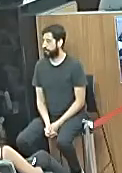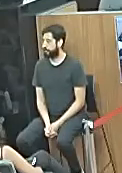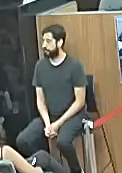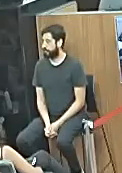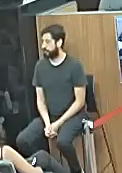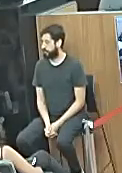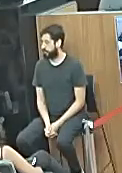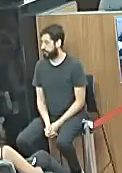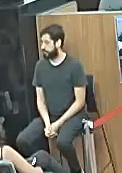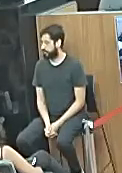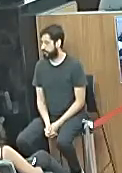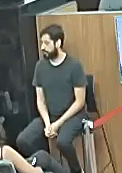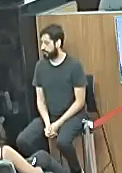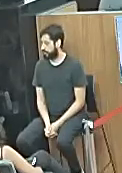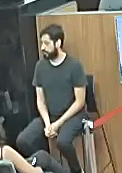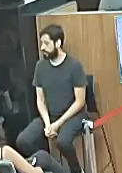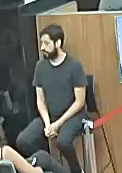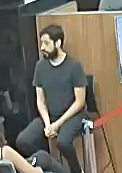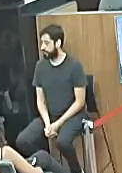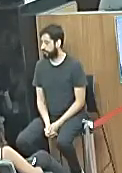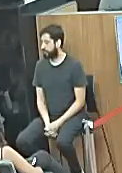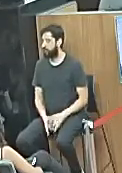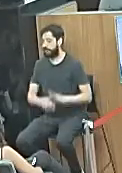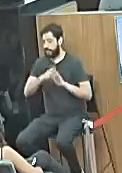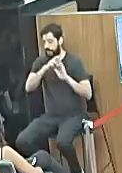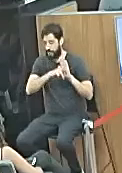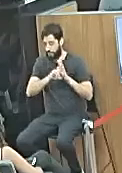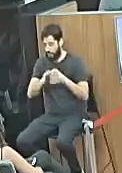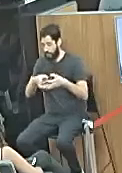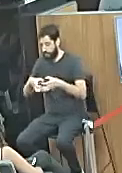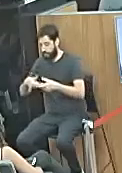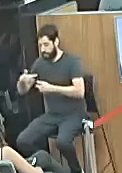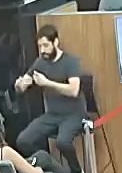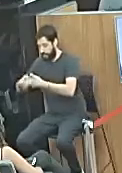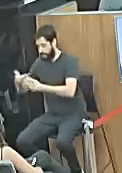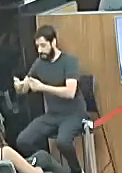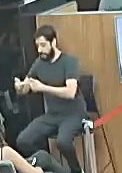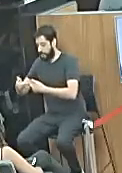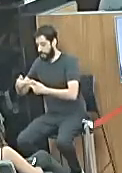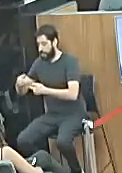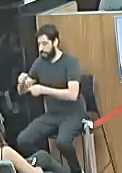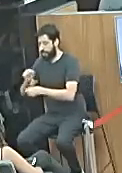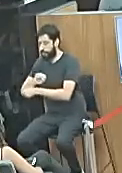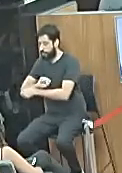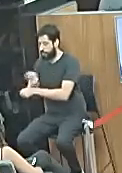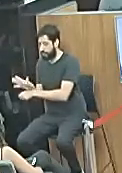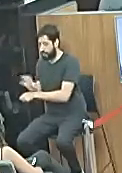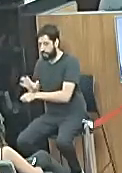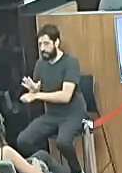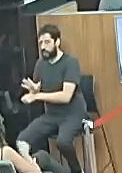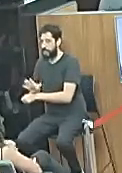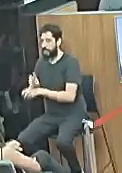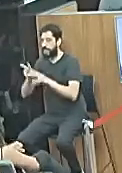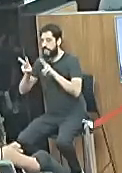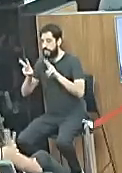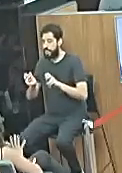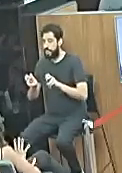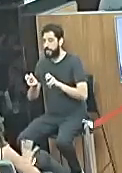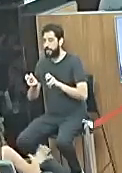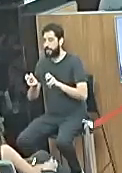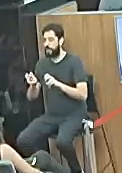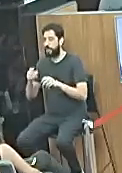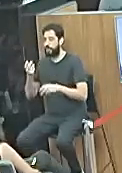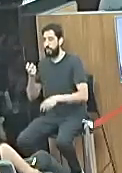é relatório dos grupos de trabalhos da cidade de montes claros temas cultura agricultura